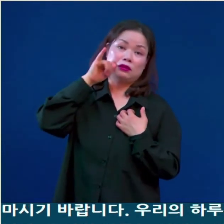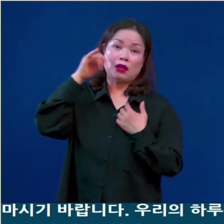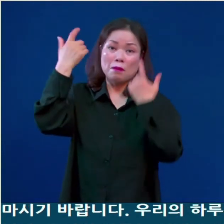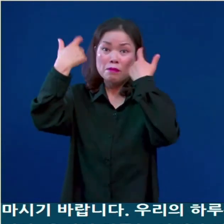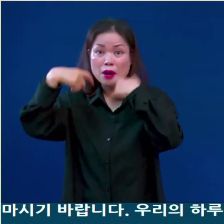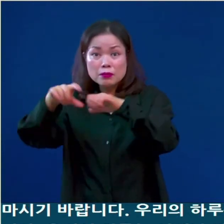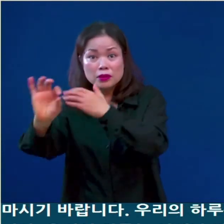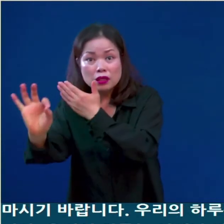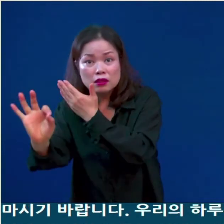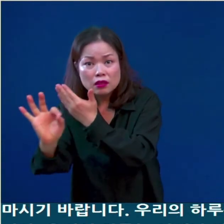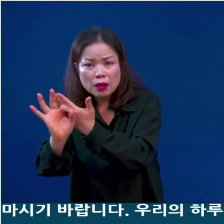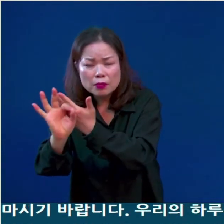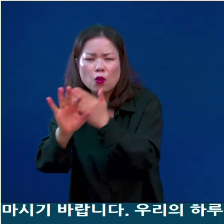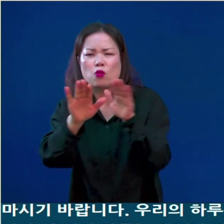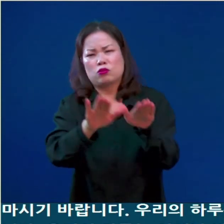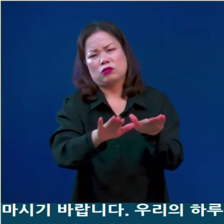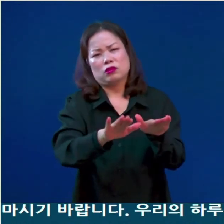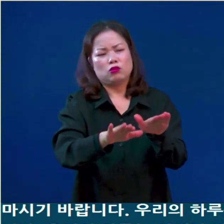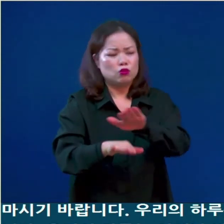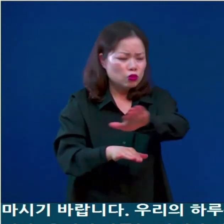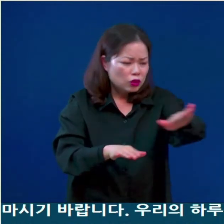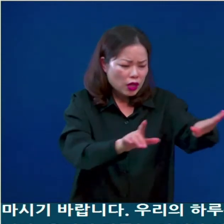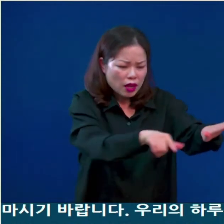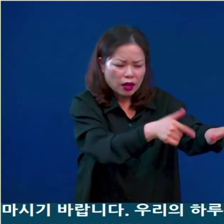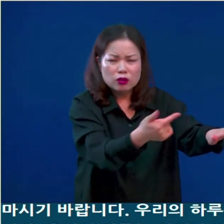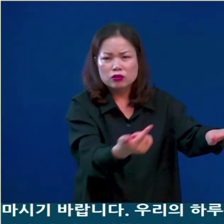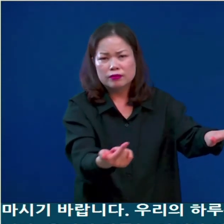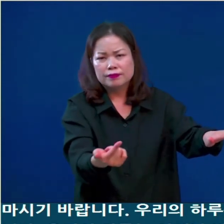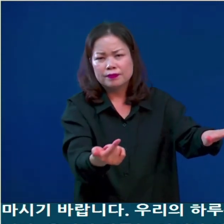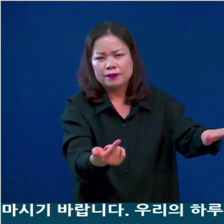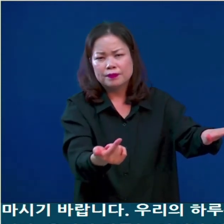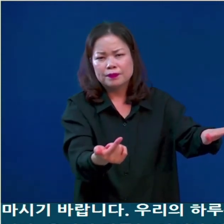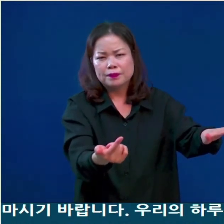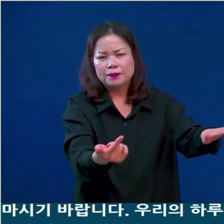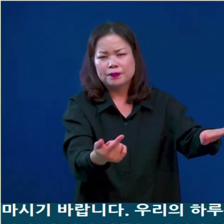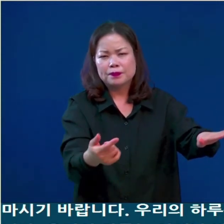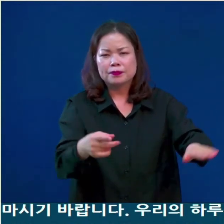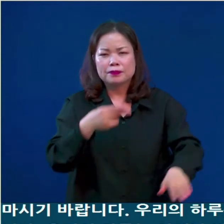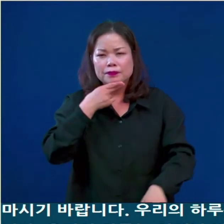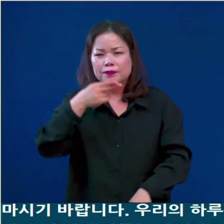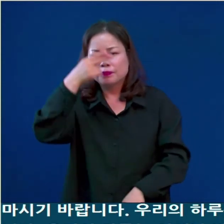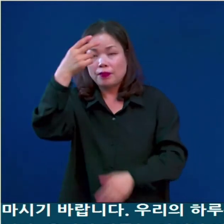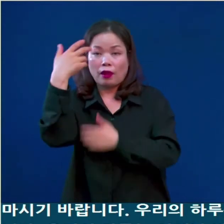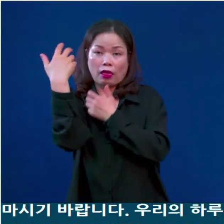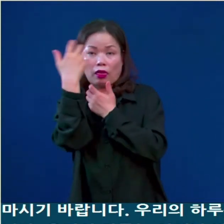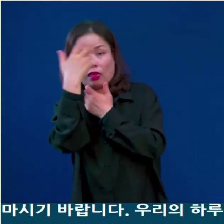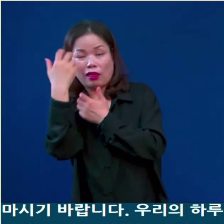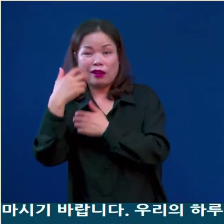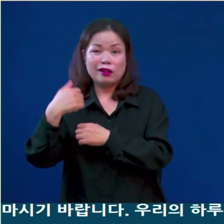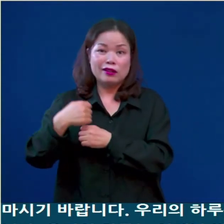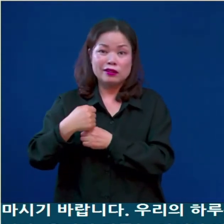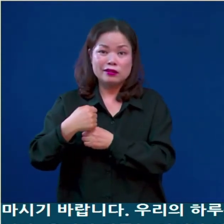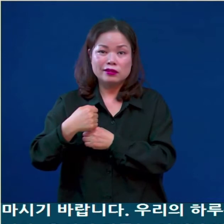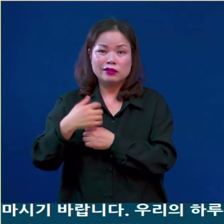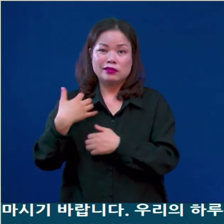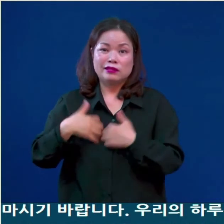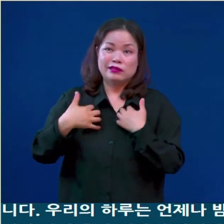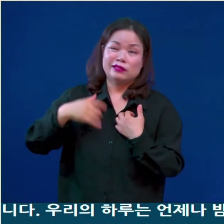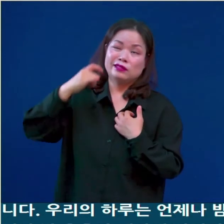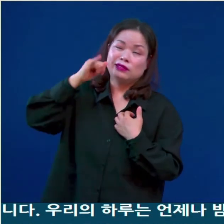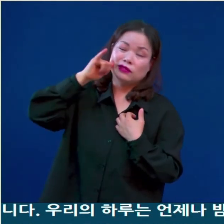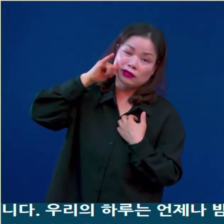지새웠다면 오늘 우리의 하루는 그 유흥과 쾌락의 밤과 함께 송두리째